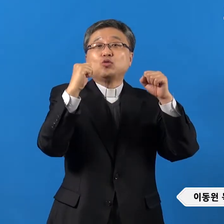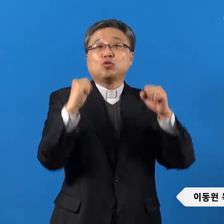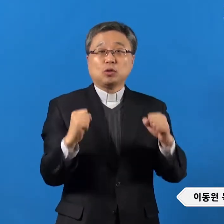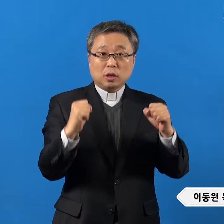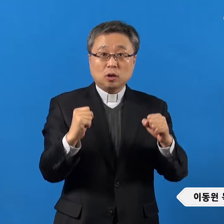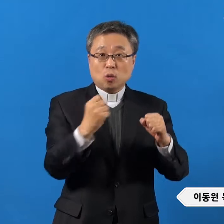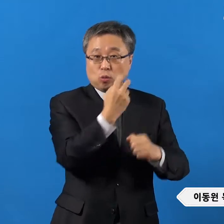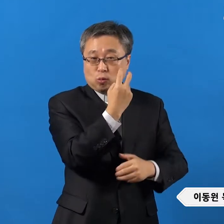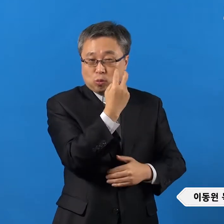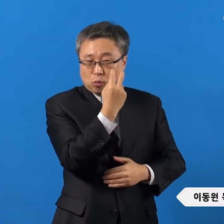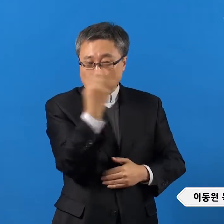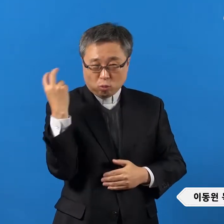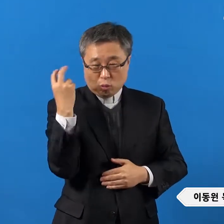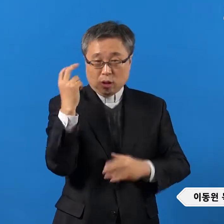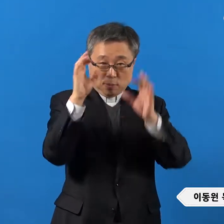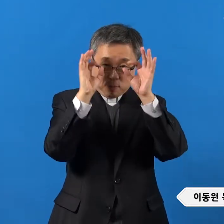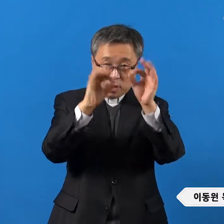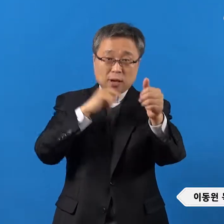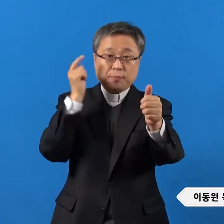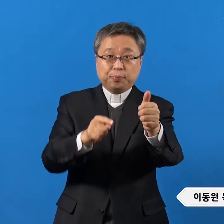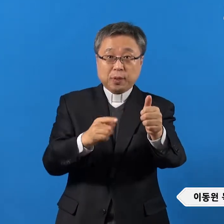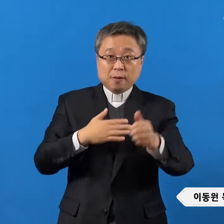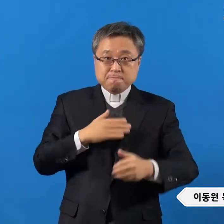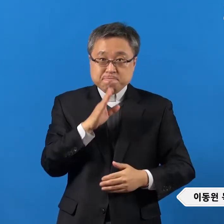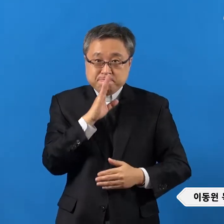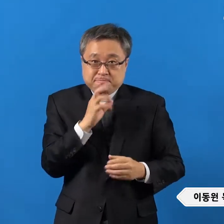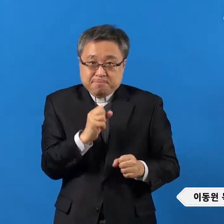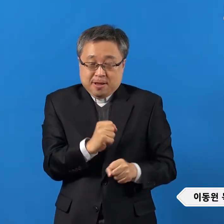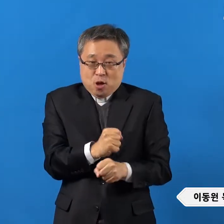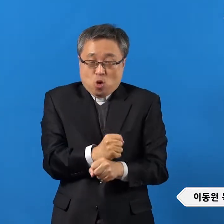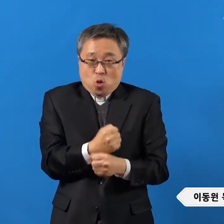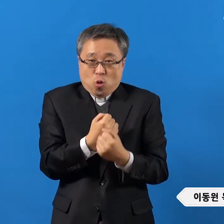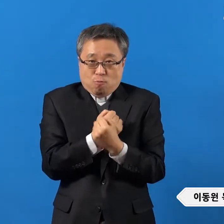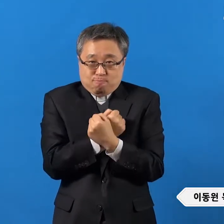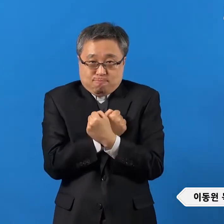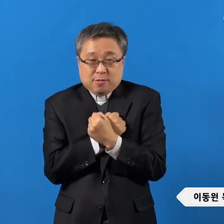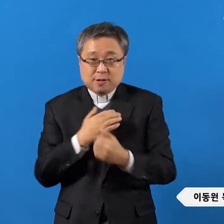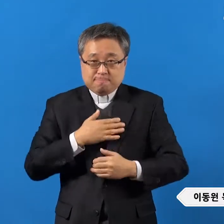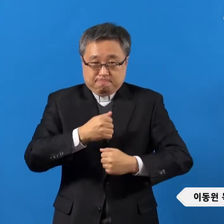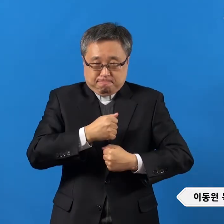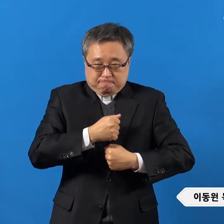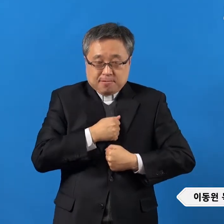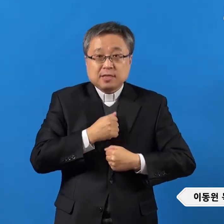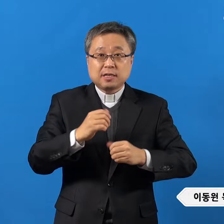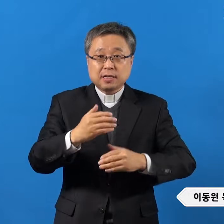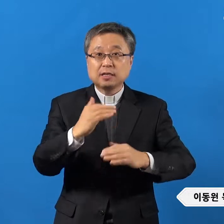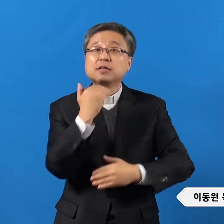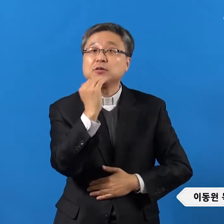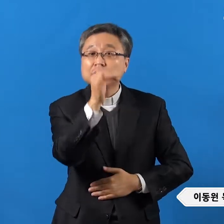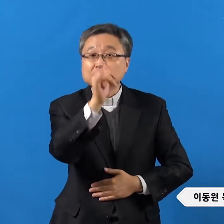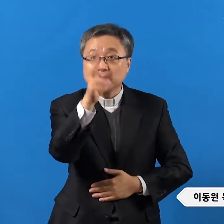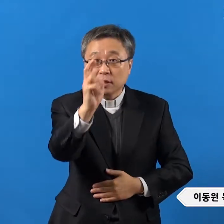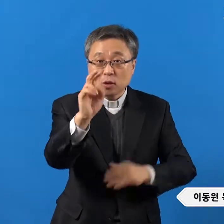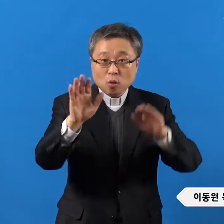하거라. 엘리야는 아마도 잔뜩 긴장하면서 기다리고 있었을 것입니다. 자, 본문 11절에